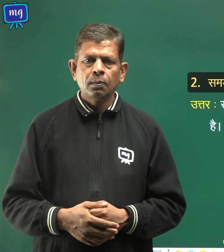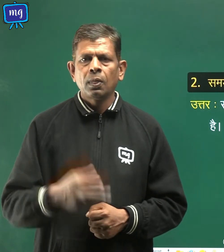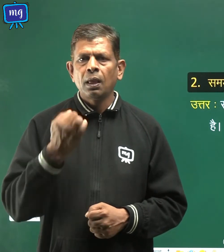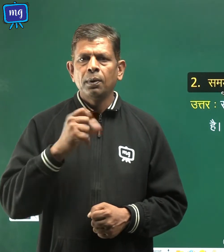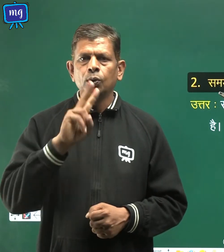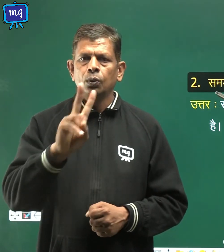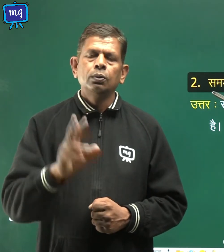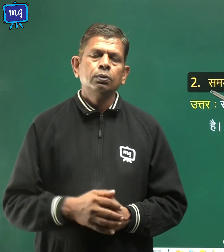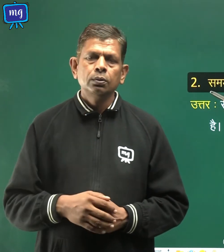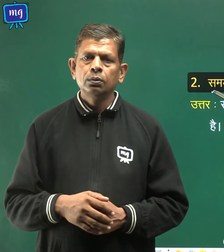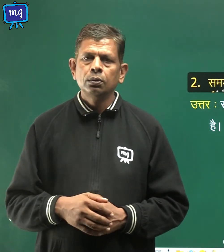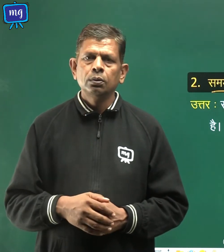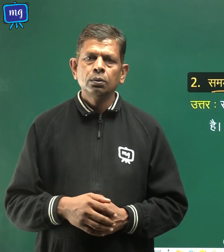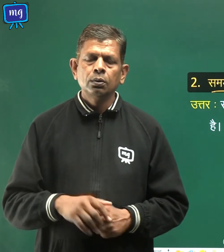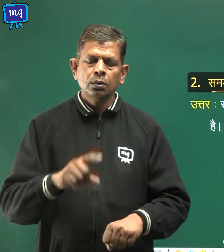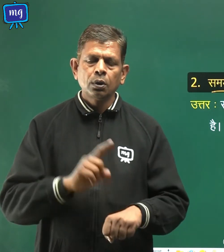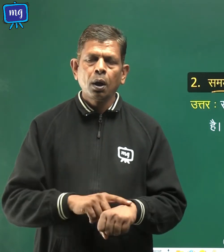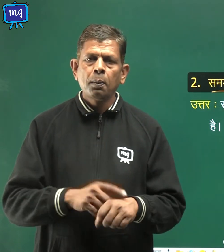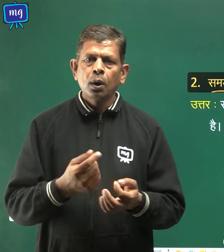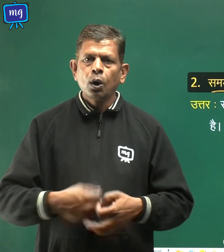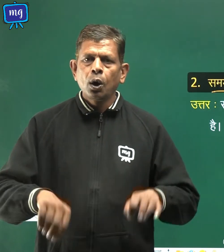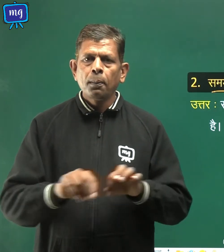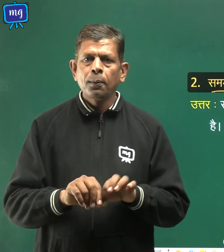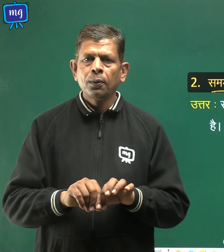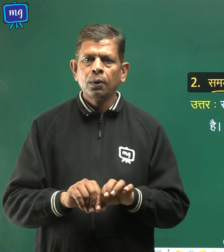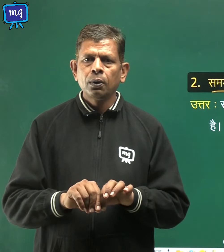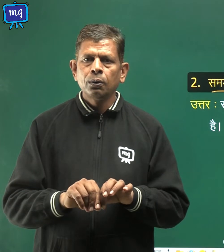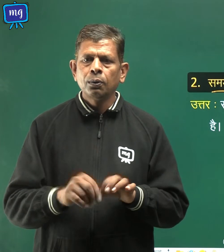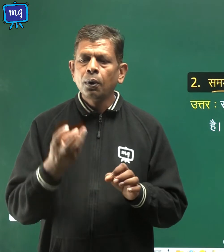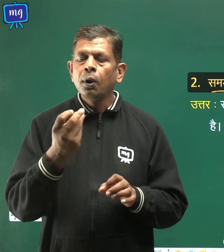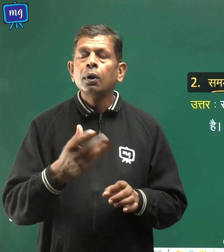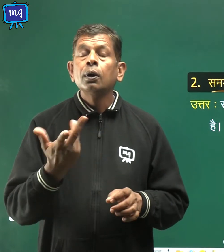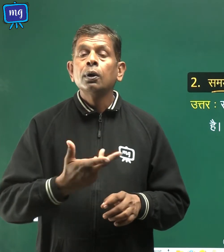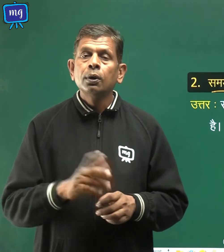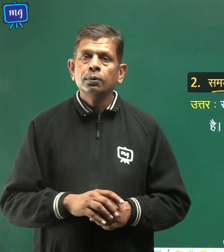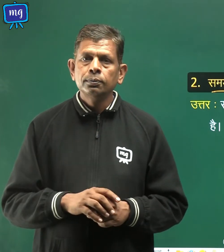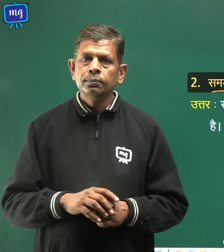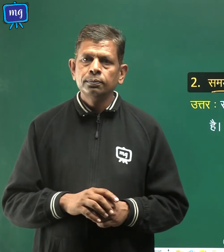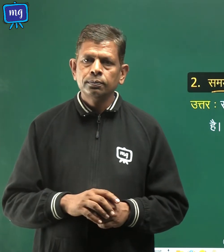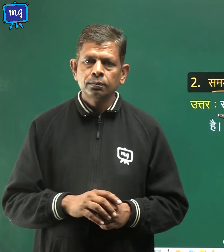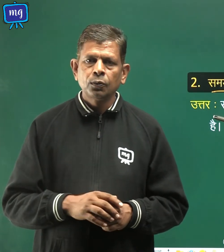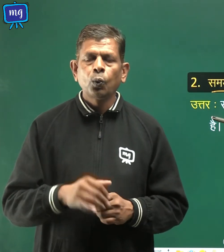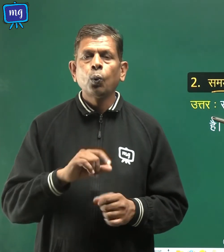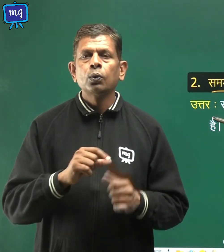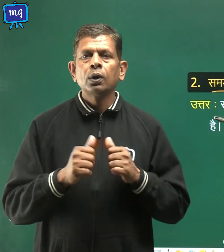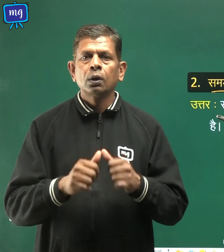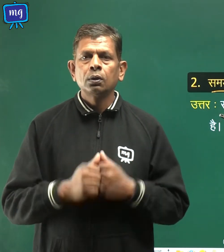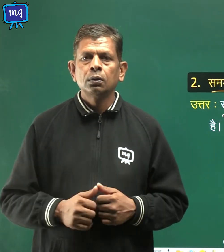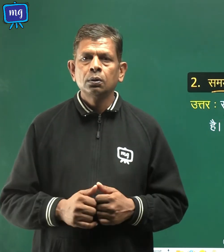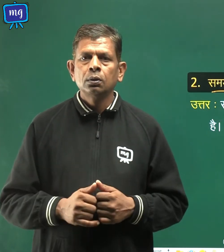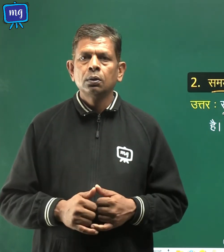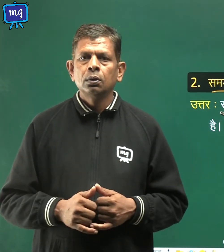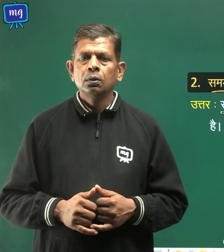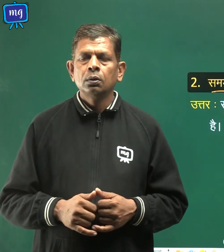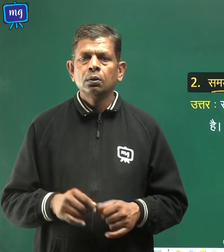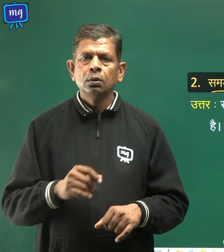नंबर 2, समय का मूल मात्रक क्या है? उत्तर,